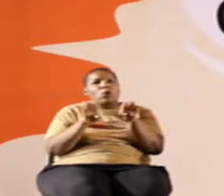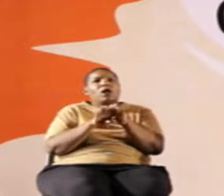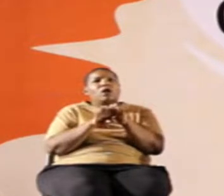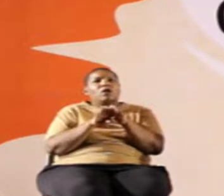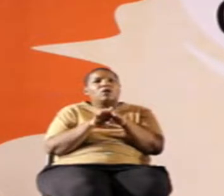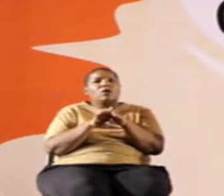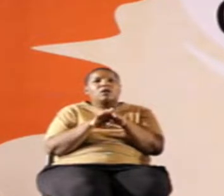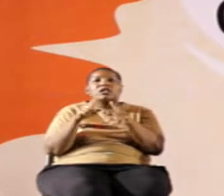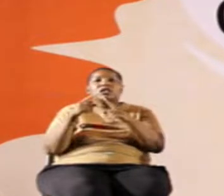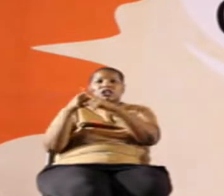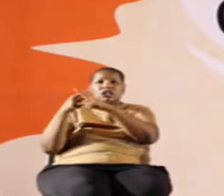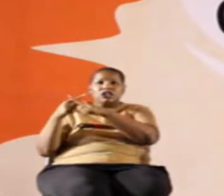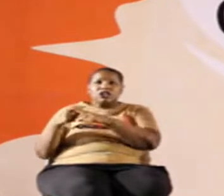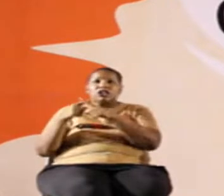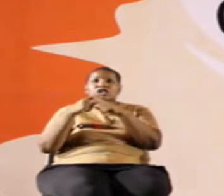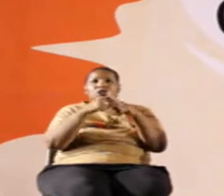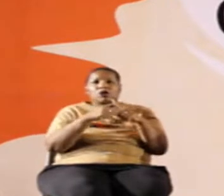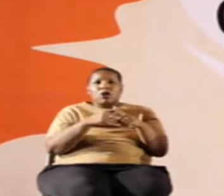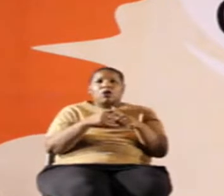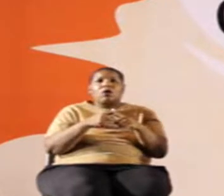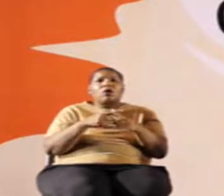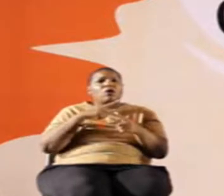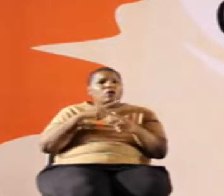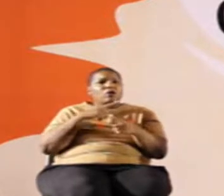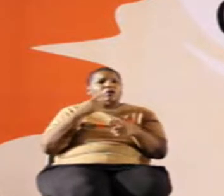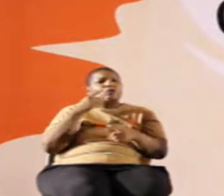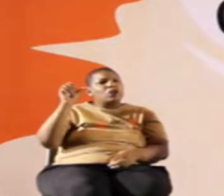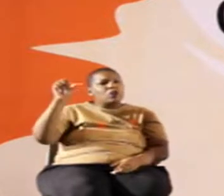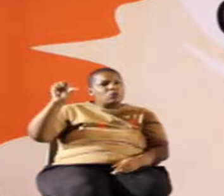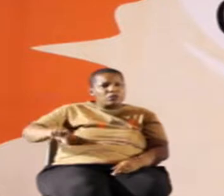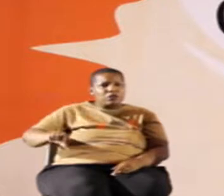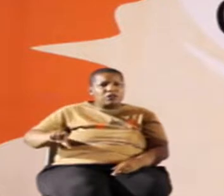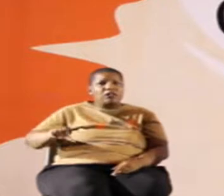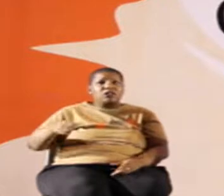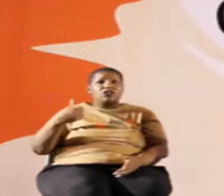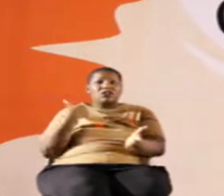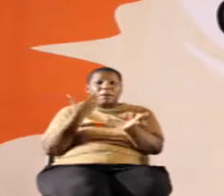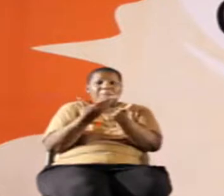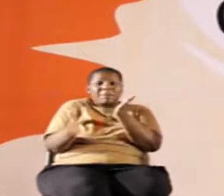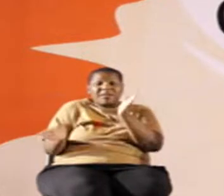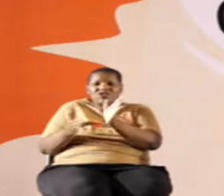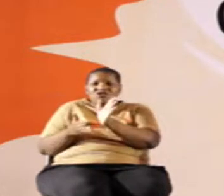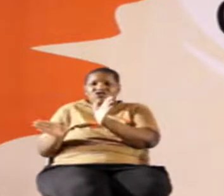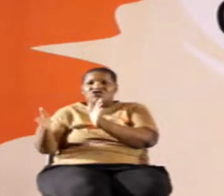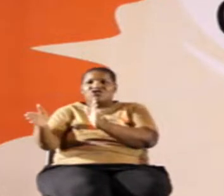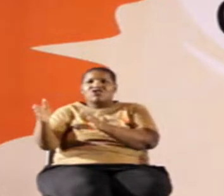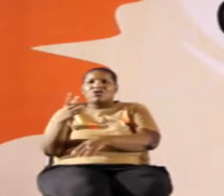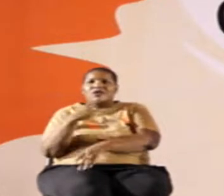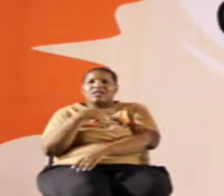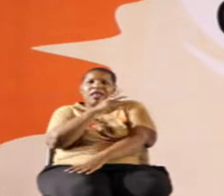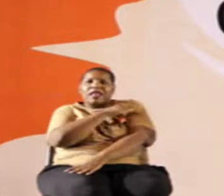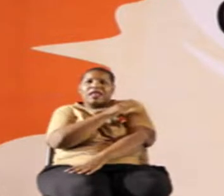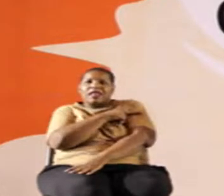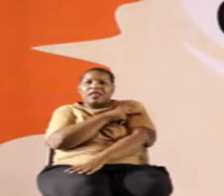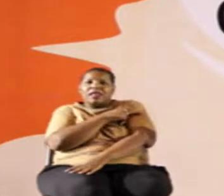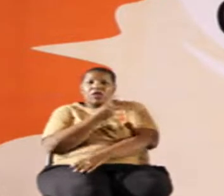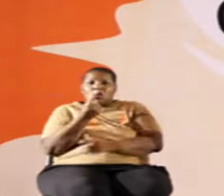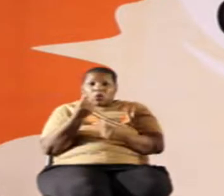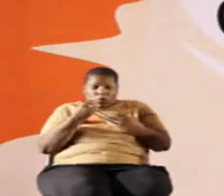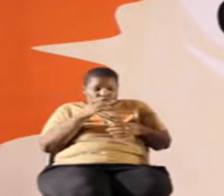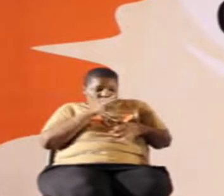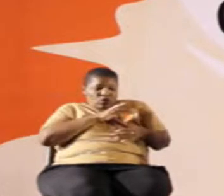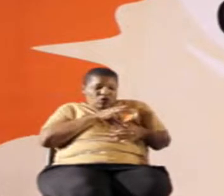Elas disputaram em condições extremamente desfavoráveis. Elas tinham que dar perdido na patroa. Elas tinham um dinheiro que não tinha,